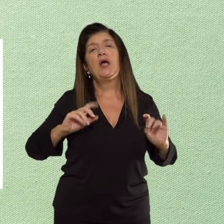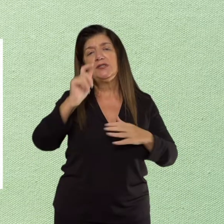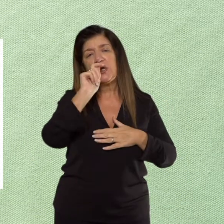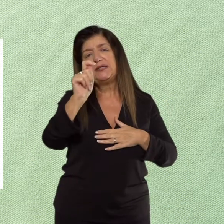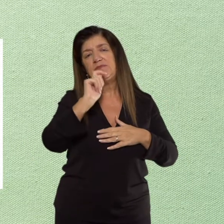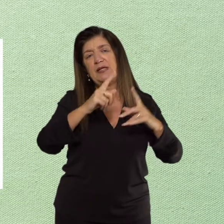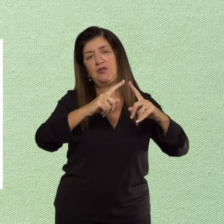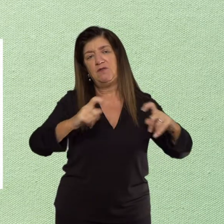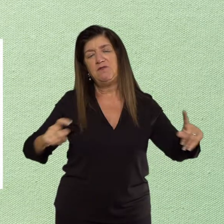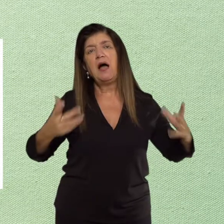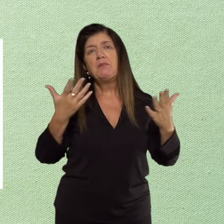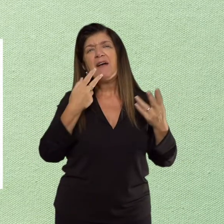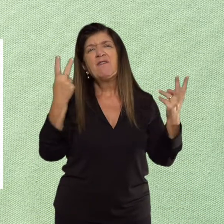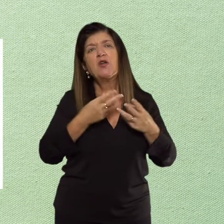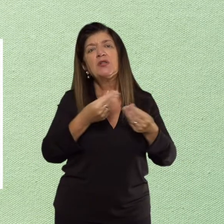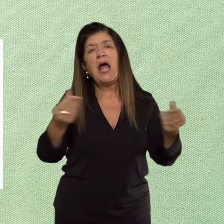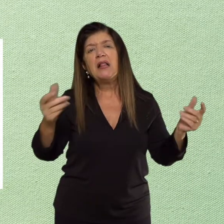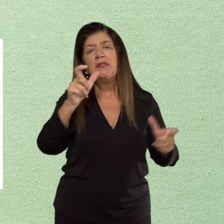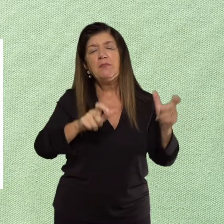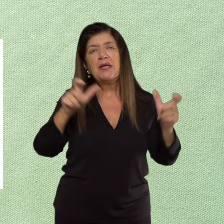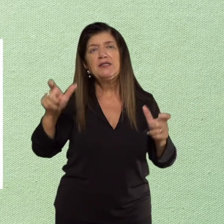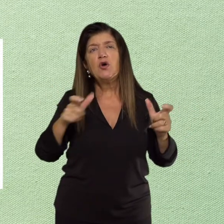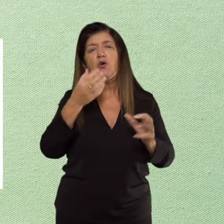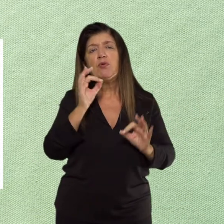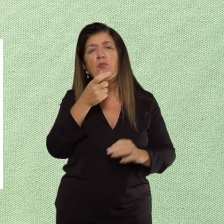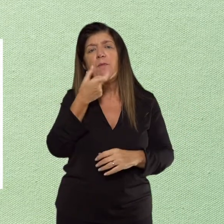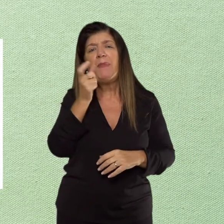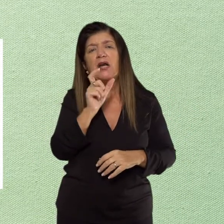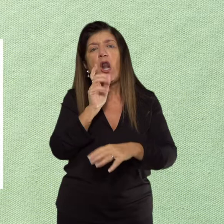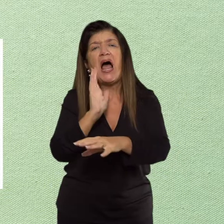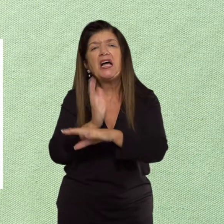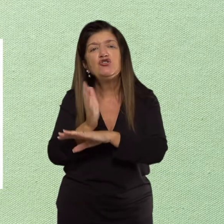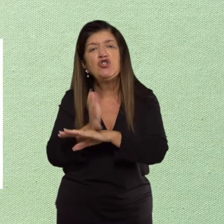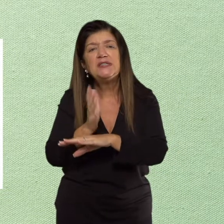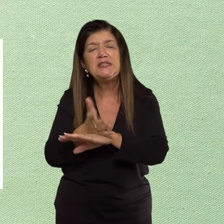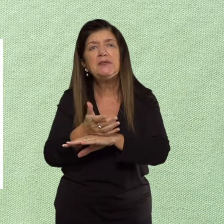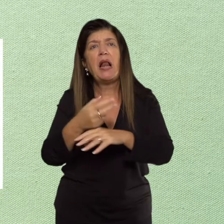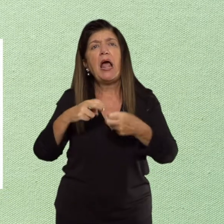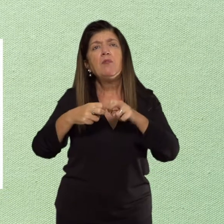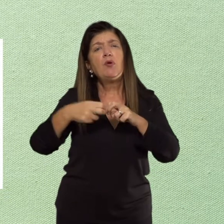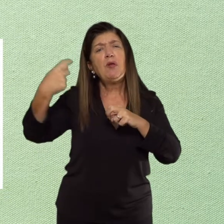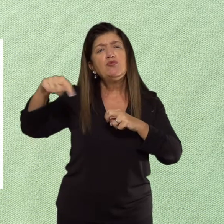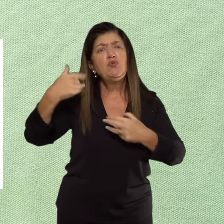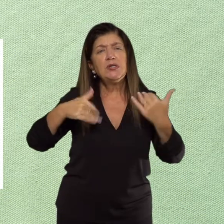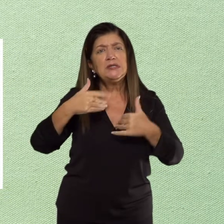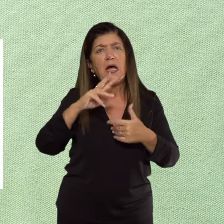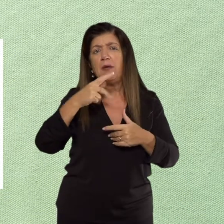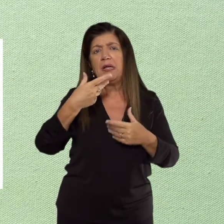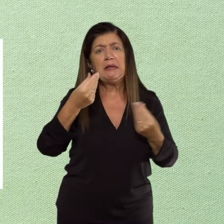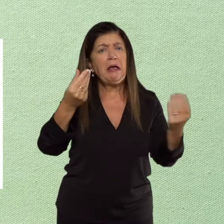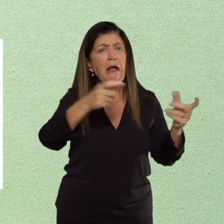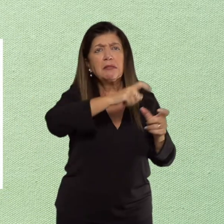non sanno che cosa voglia dire accessibile o non accessibile, non riescono forse a immedesimarsi in che cosa